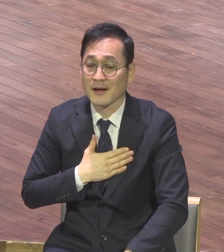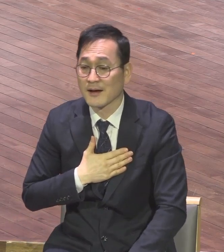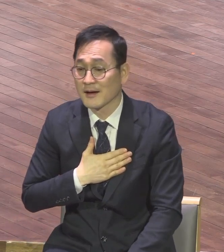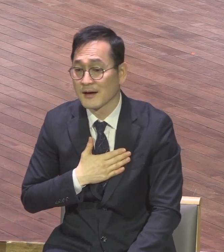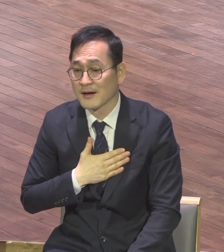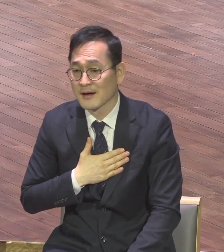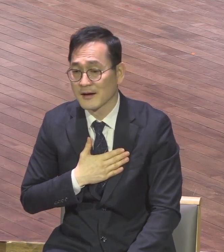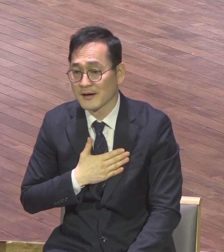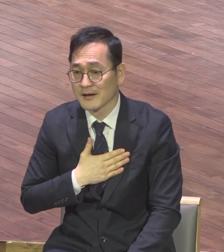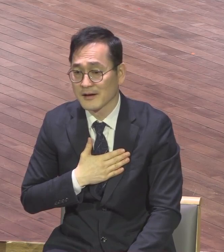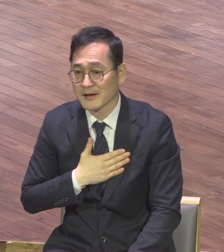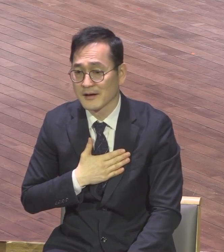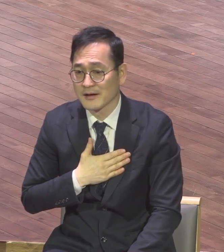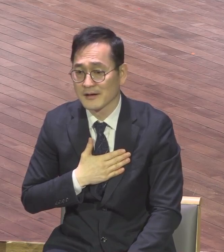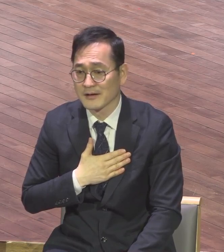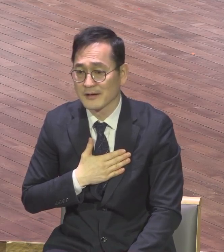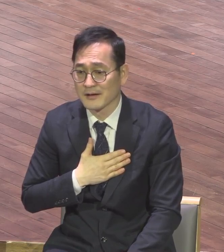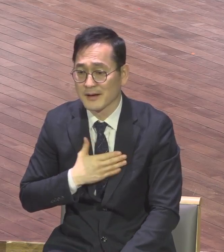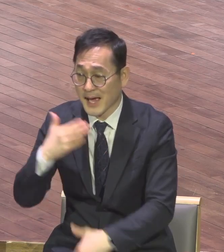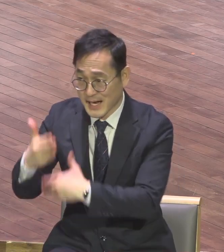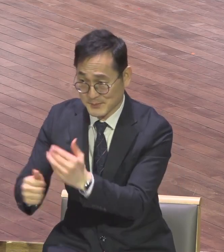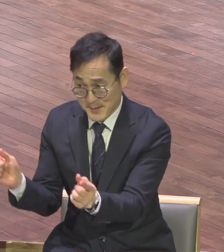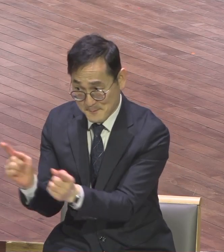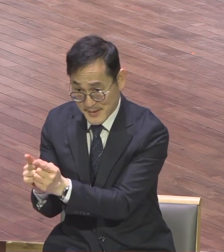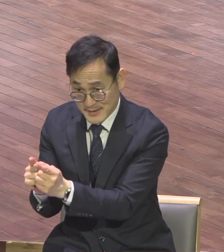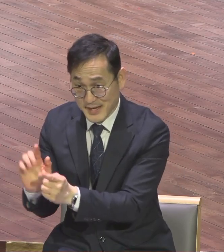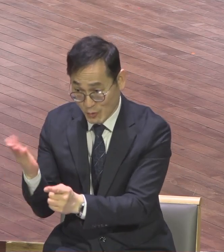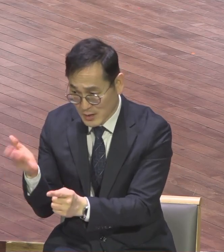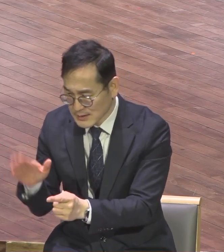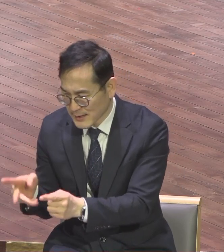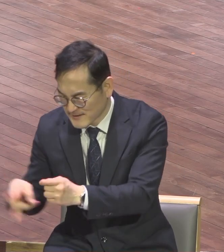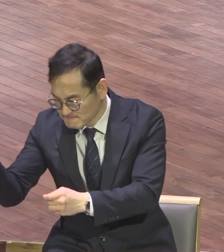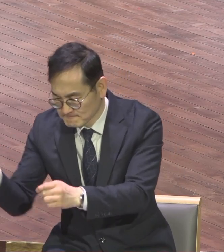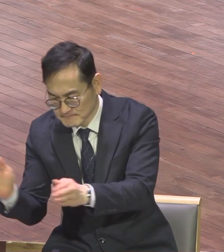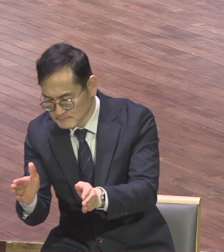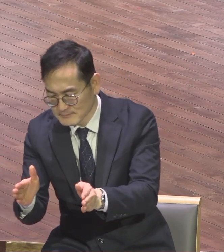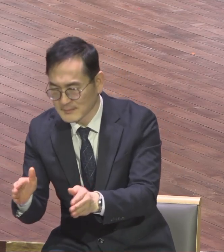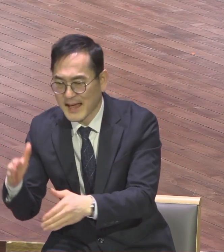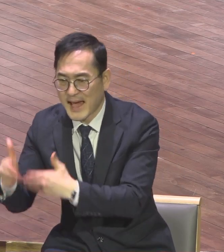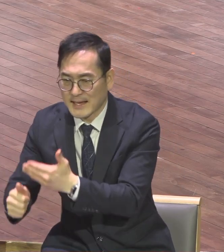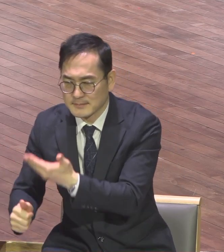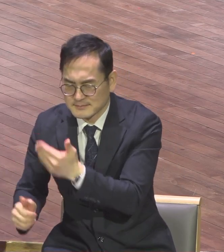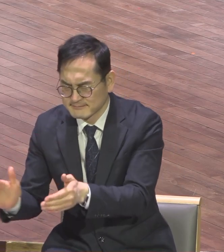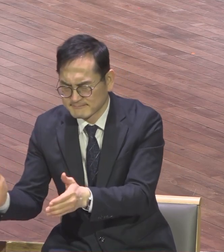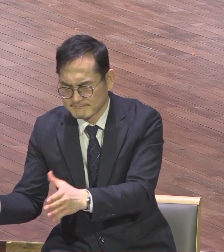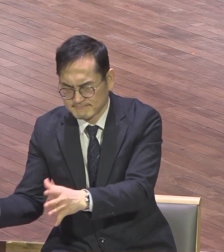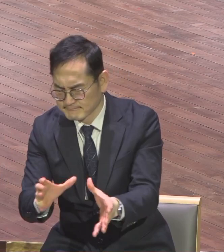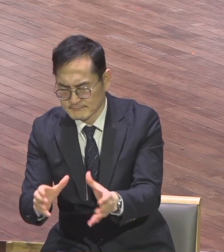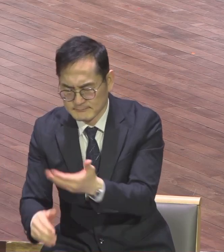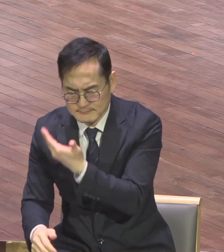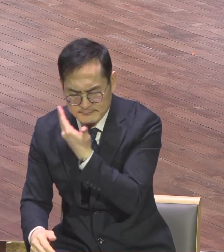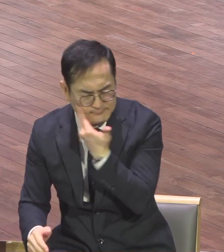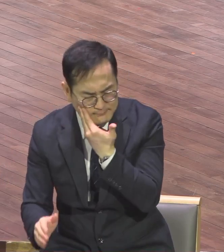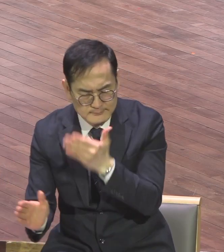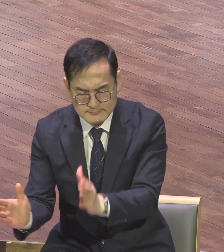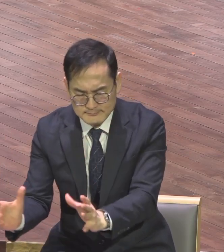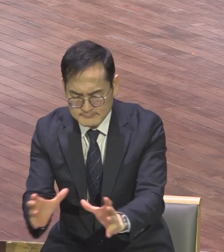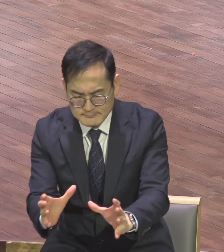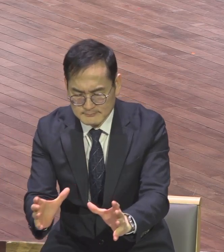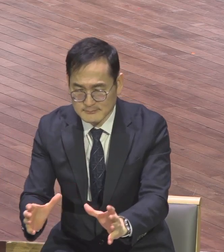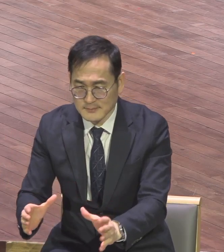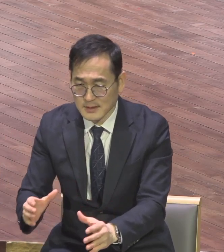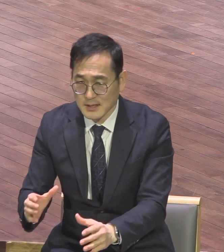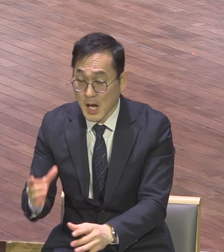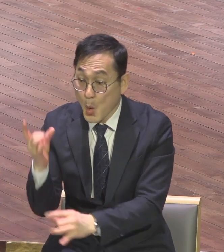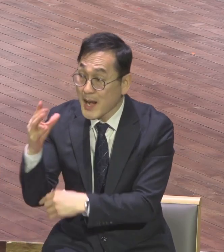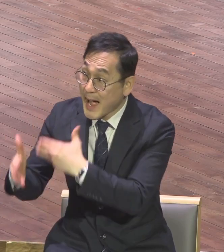사명을 발견해야 하는 사명적 존재이라는 것을 모르게 합니다. 사단은 원래 그렇게 창조되었음을 모르게